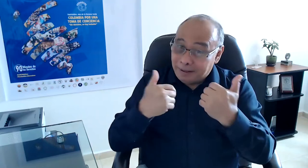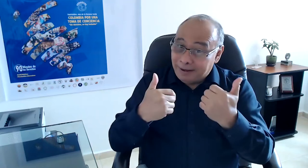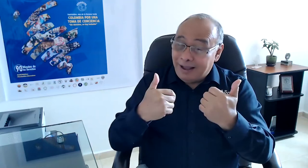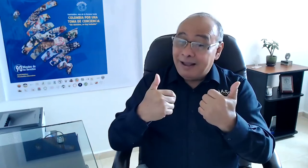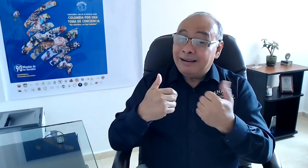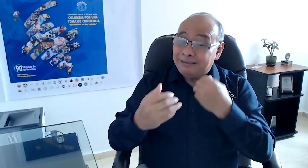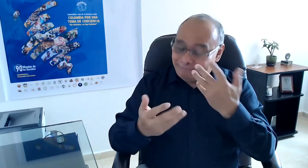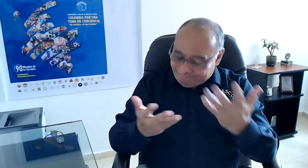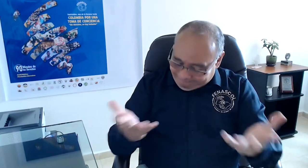entre otros.